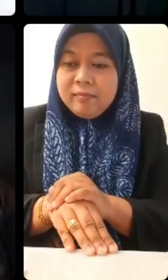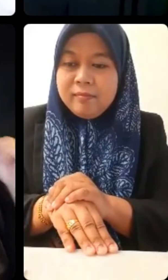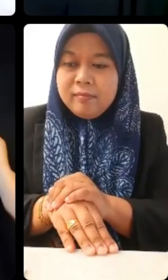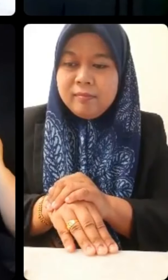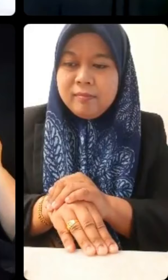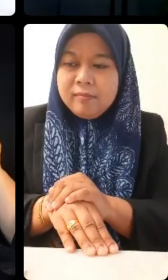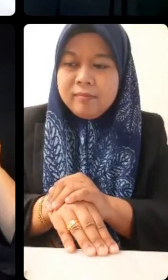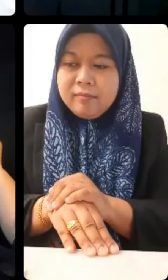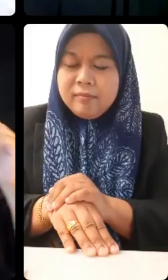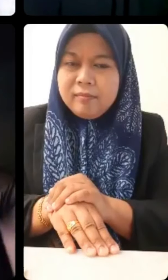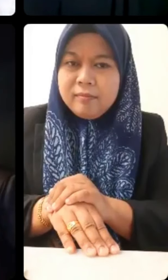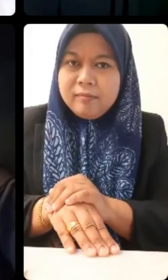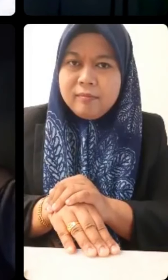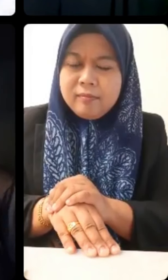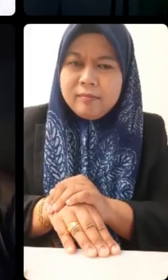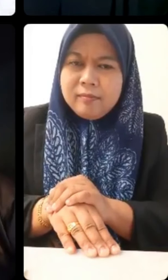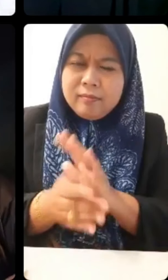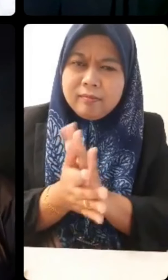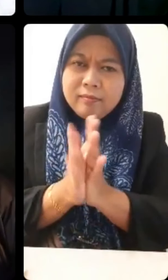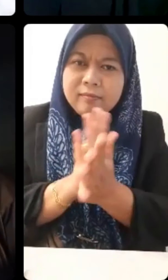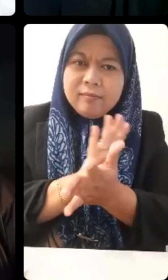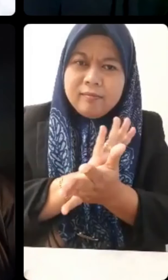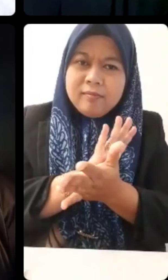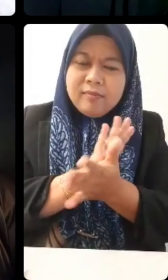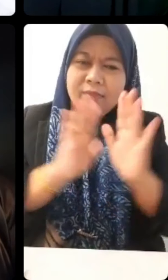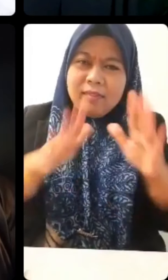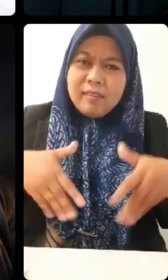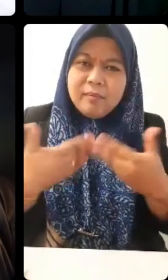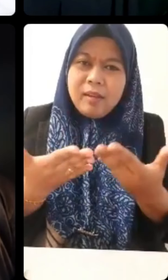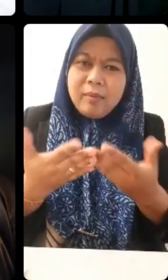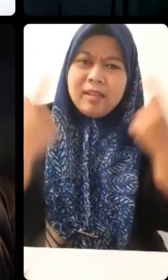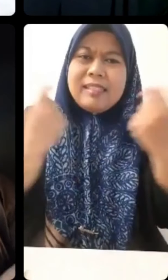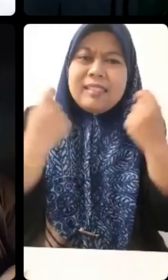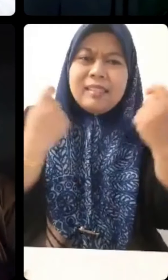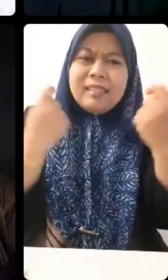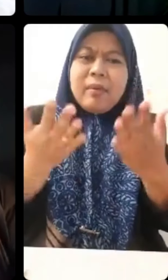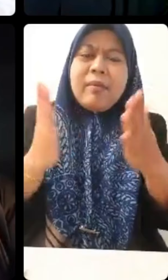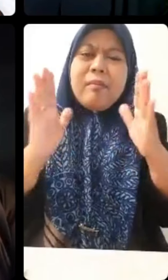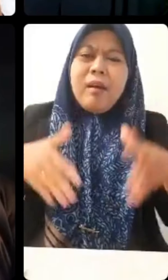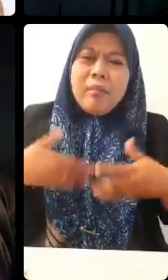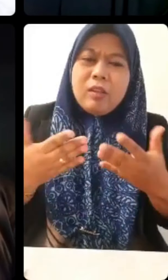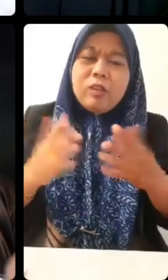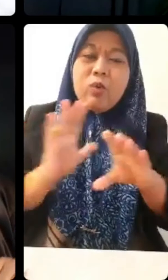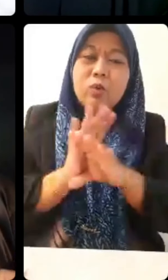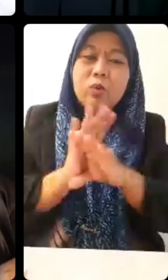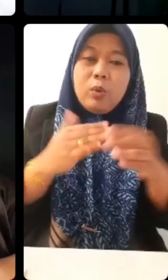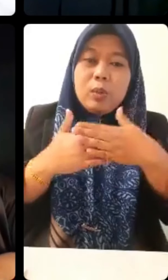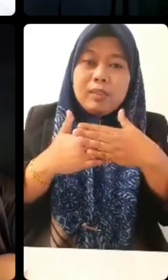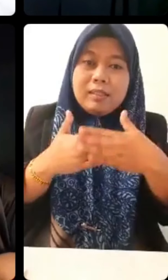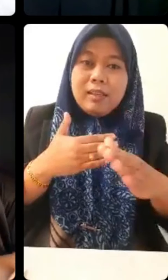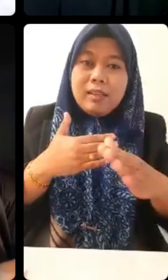Jadinya bagaimana sambutan, maksudnya selepas Cik Anis mula berkongsi konten